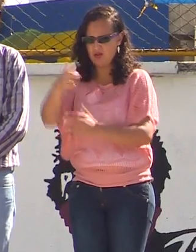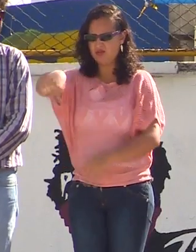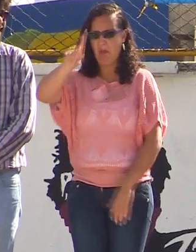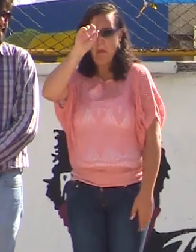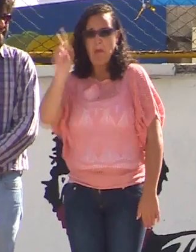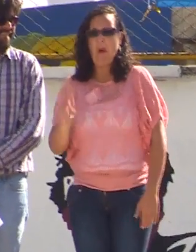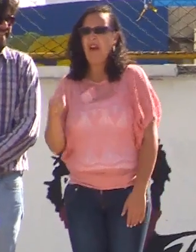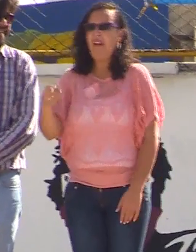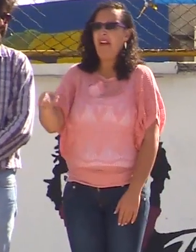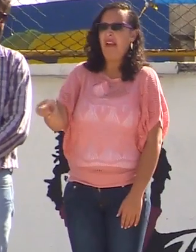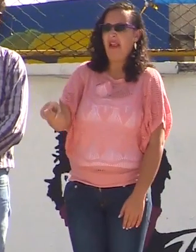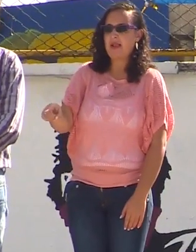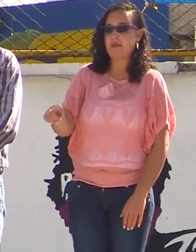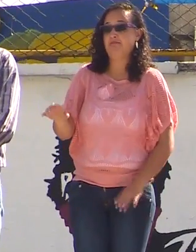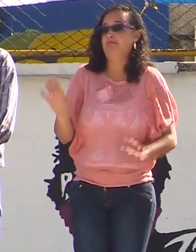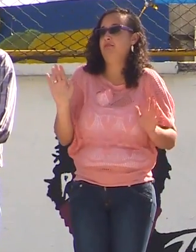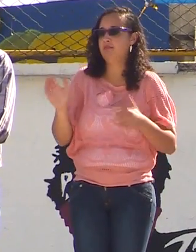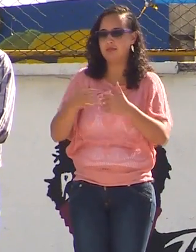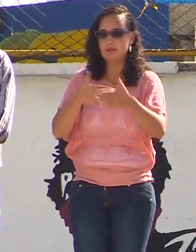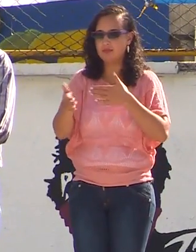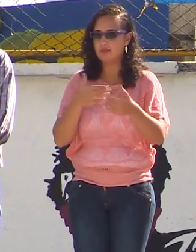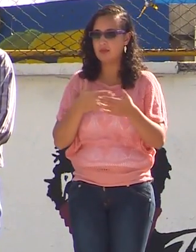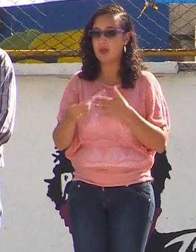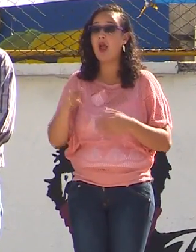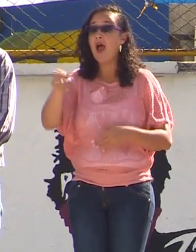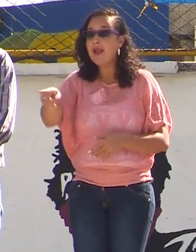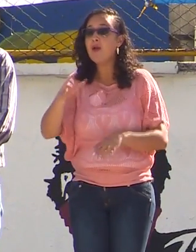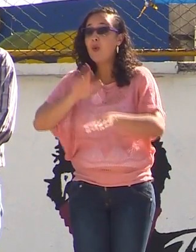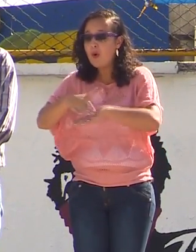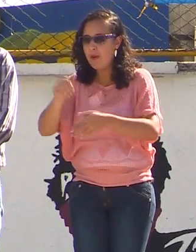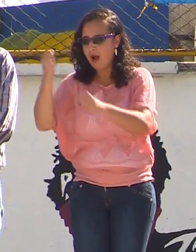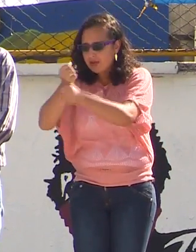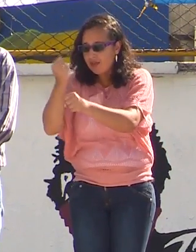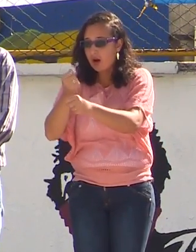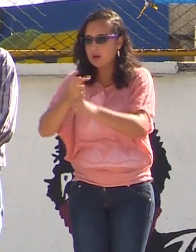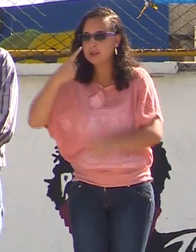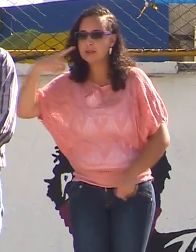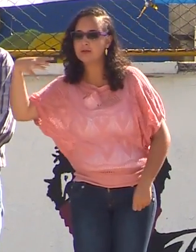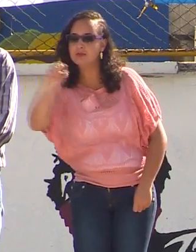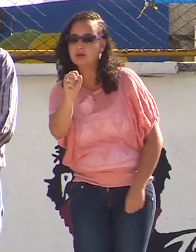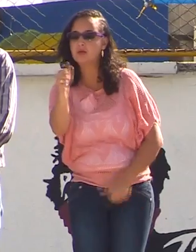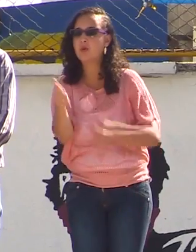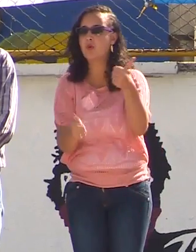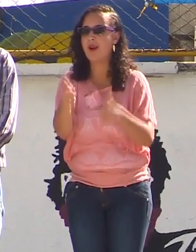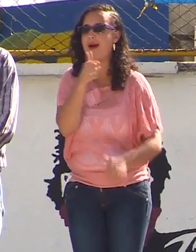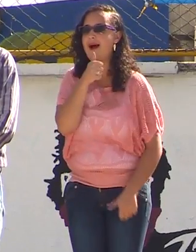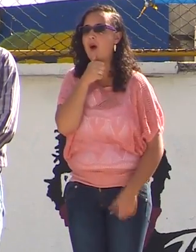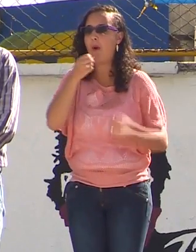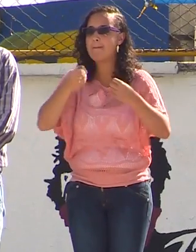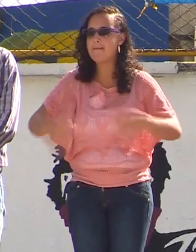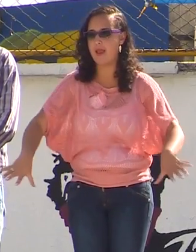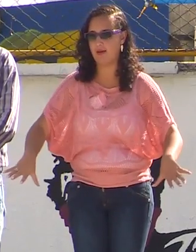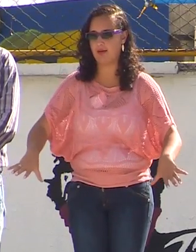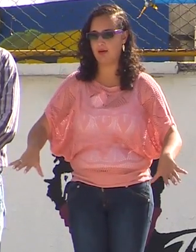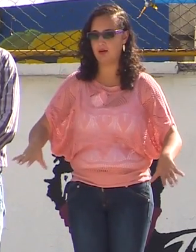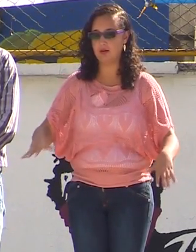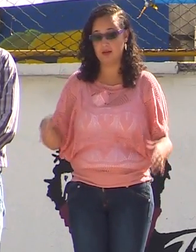permitió encontrar fugas de agua. Increíble, estábamos